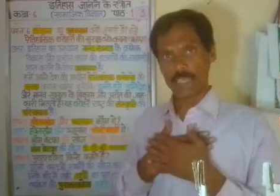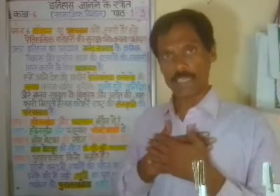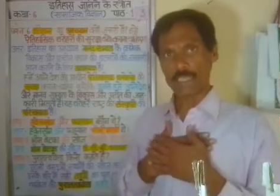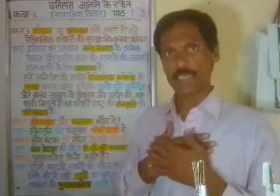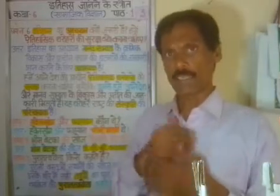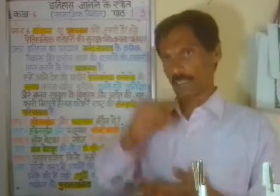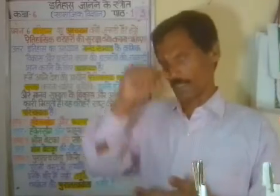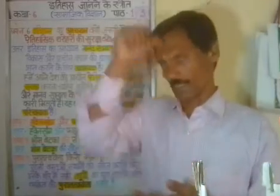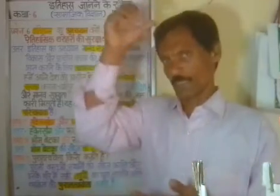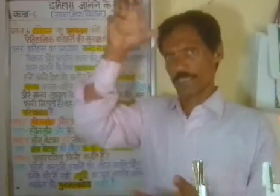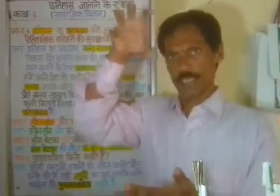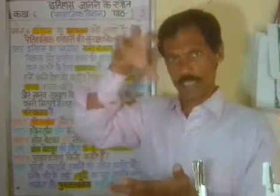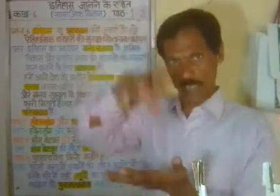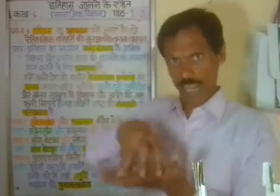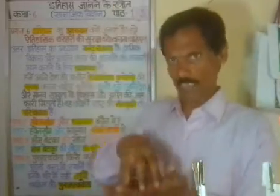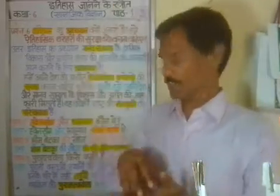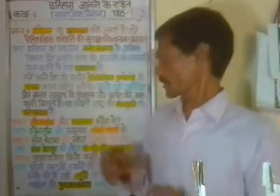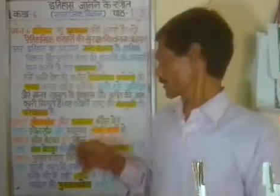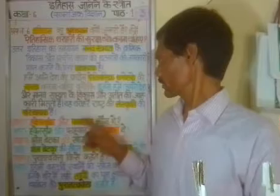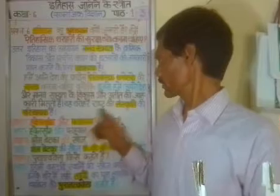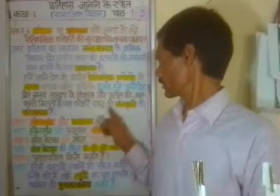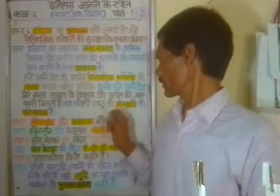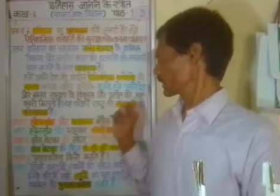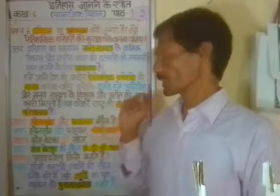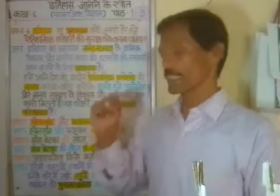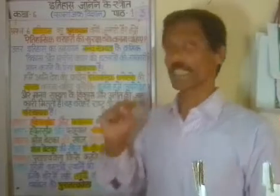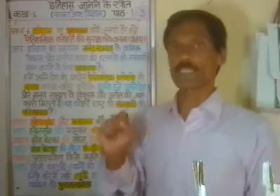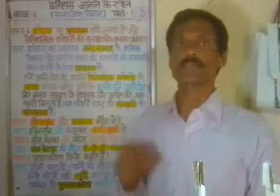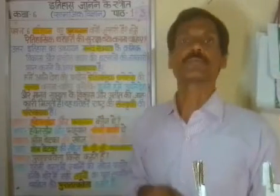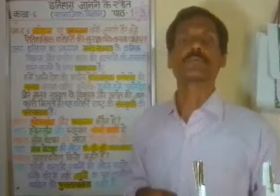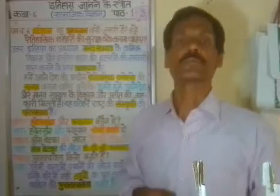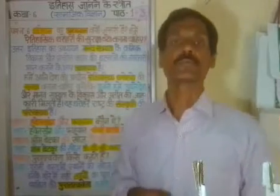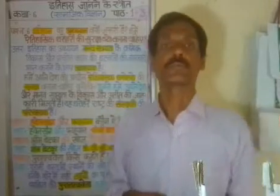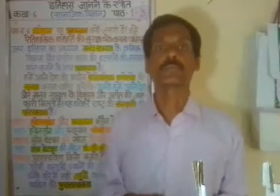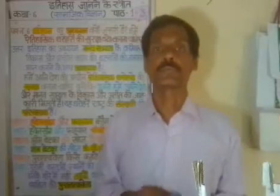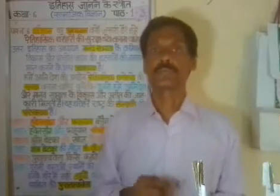हमारे राष्ट्र की